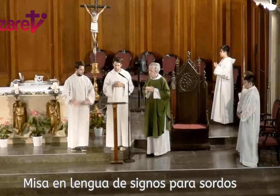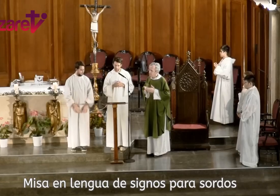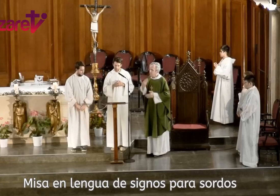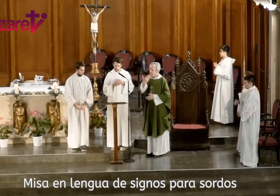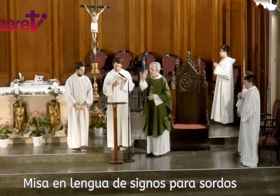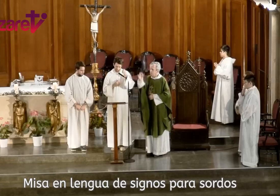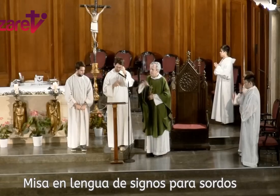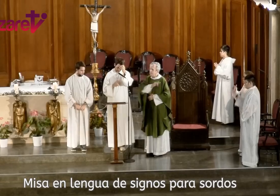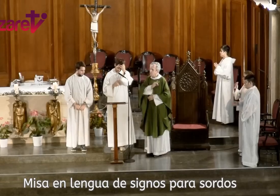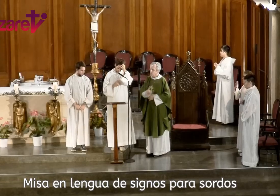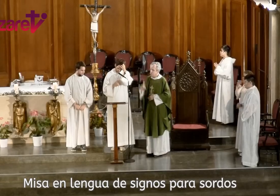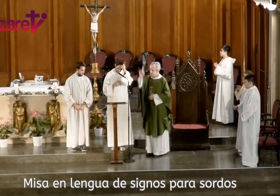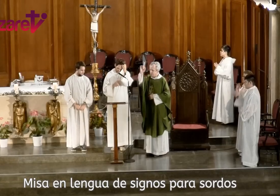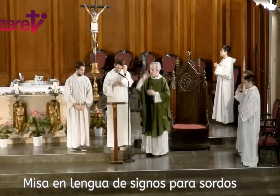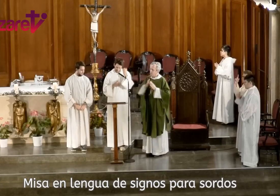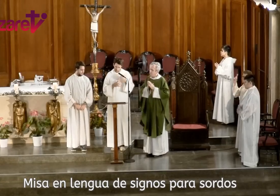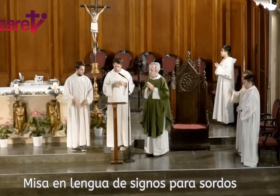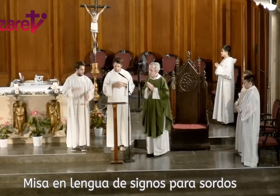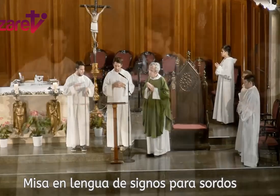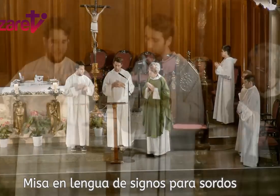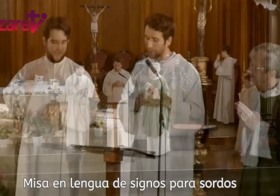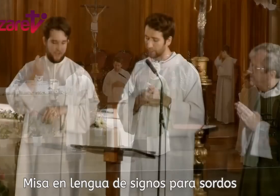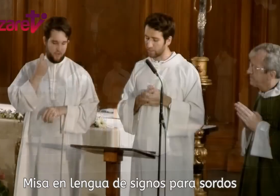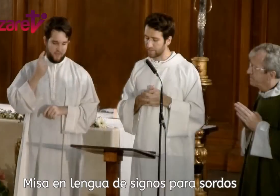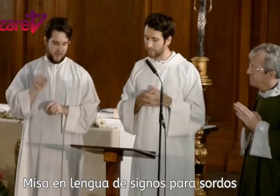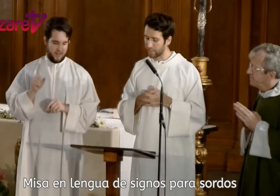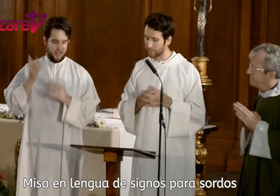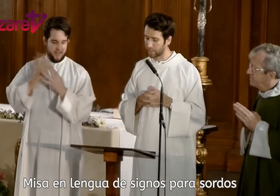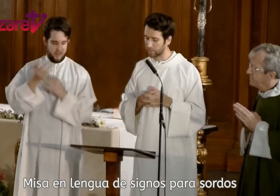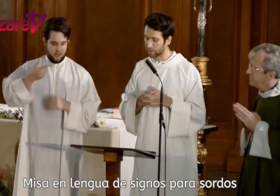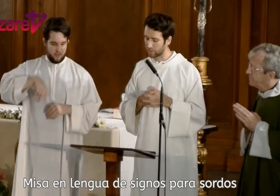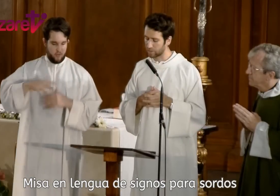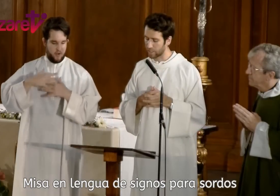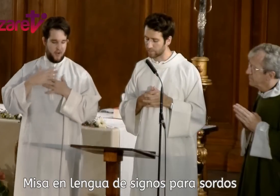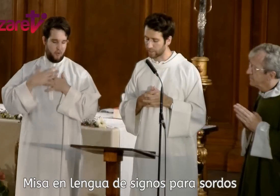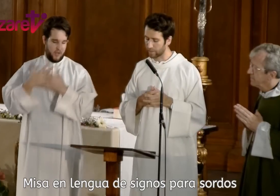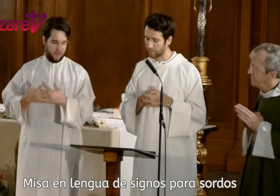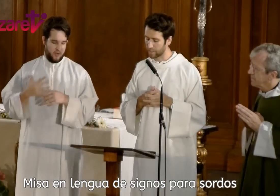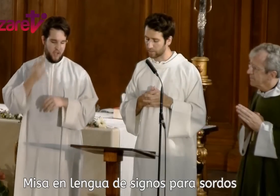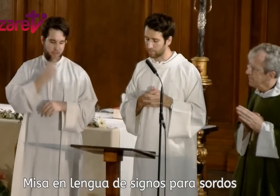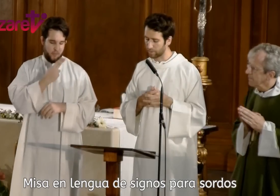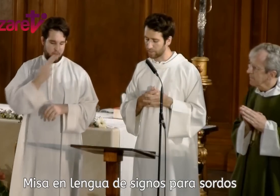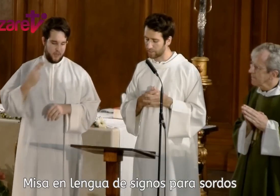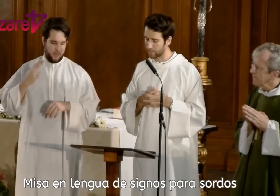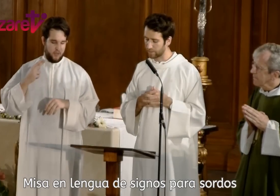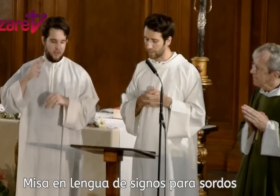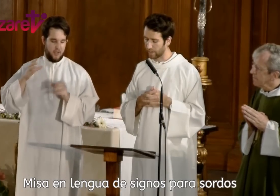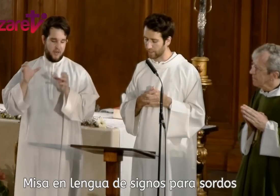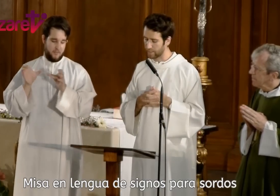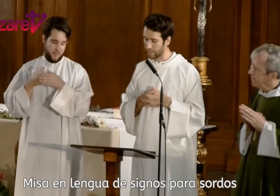Oremos. Te lo pedimos, Señor. Para que no falten entre nosotros las vocaciones al compromiso en la Iglesia